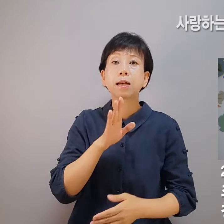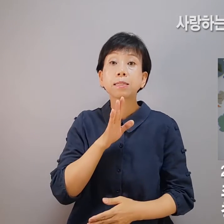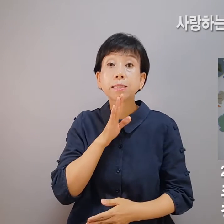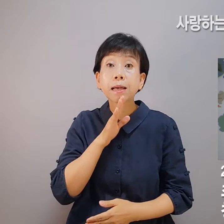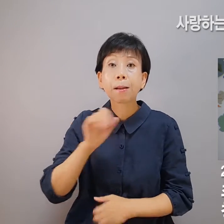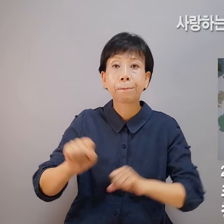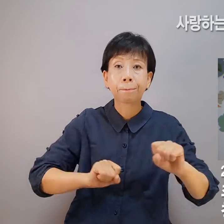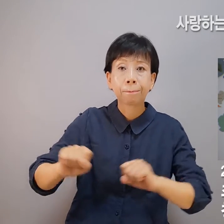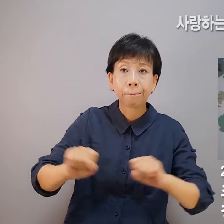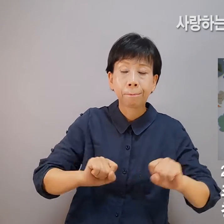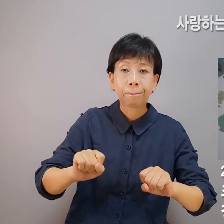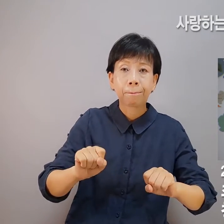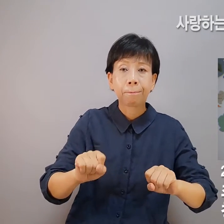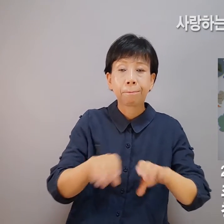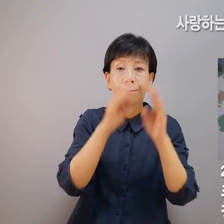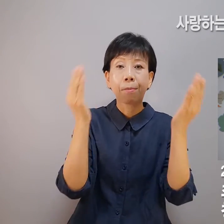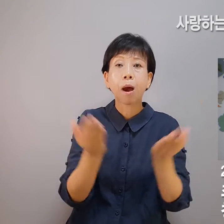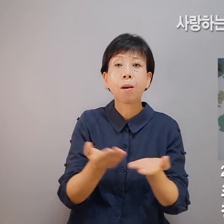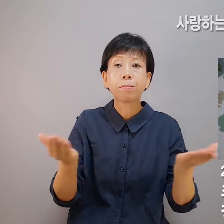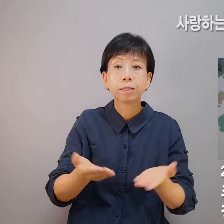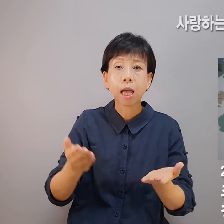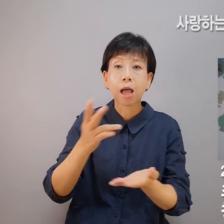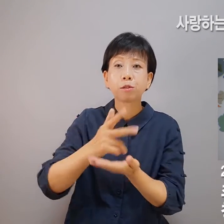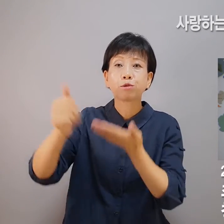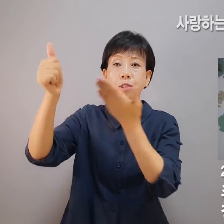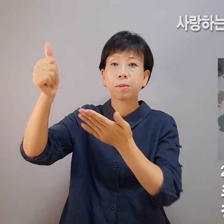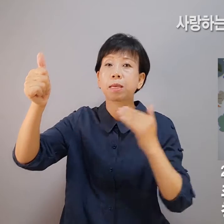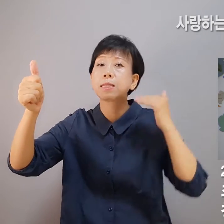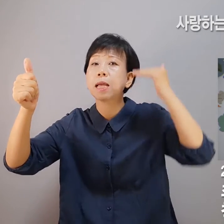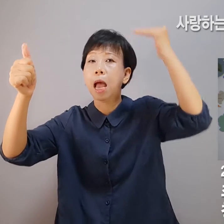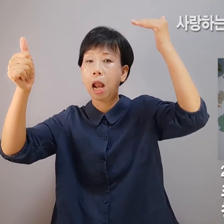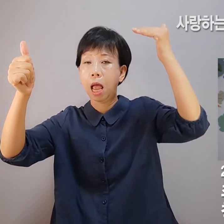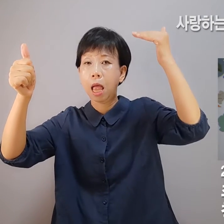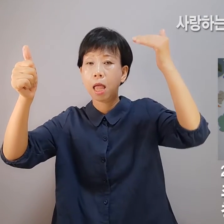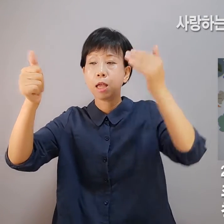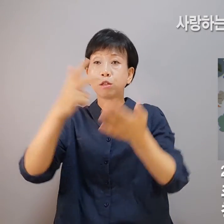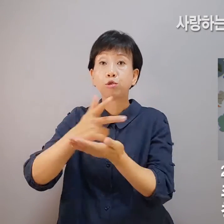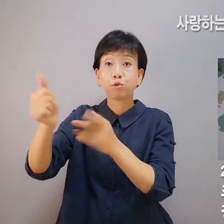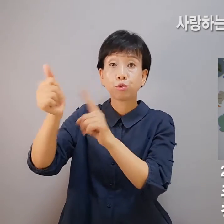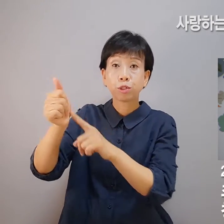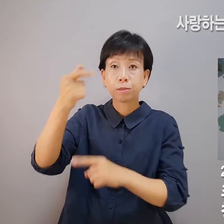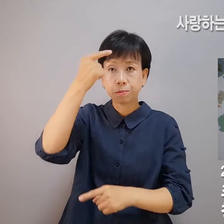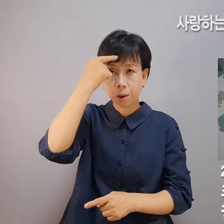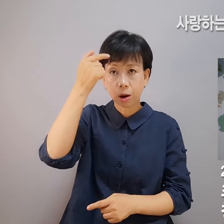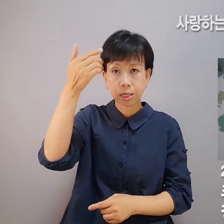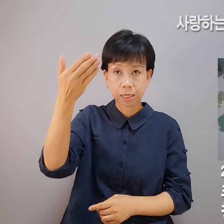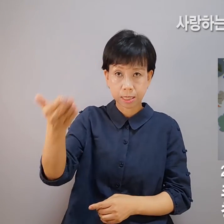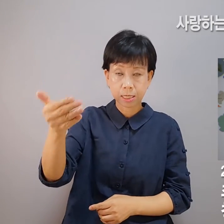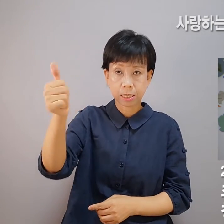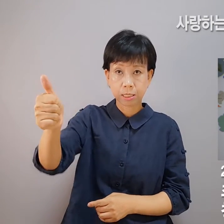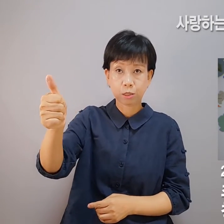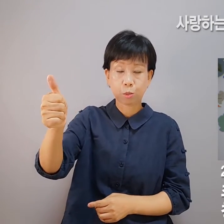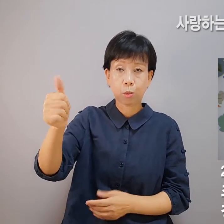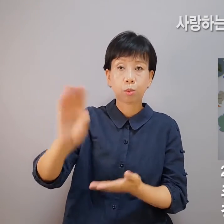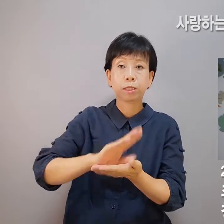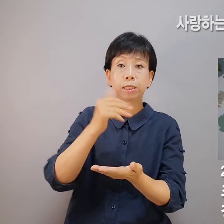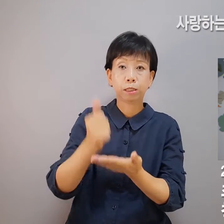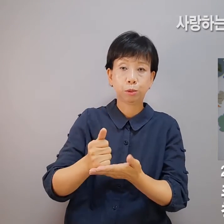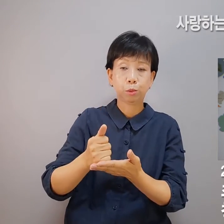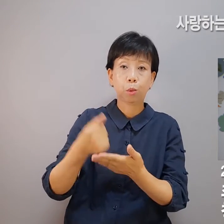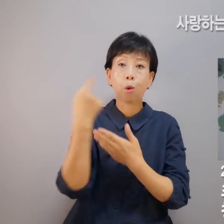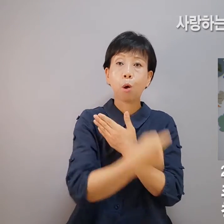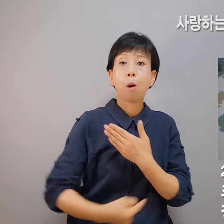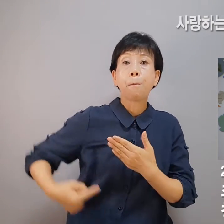하여 범사에 그에게까지 자랄지라. 그는 머리니 곧 그리스도라. 그에게서 온몸이 각